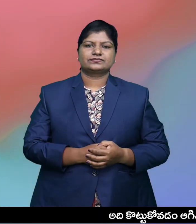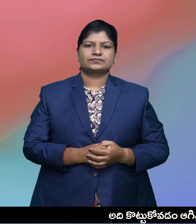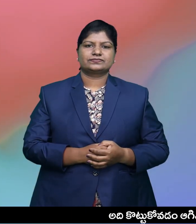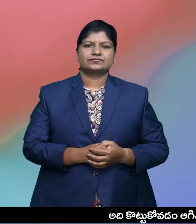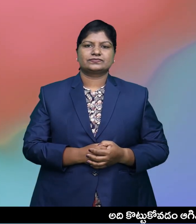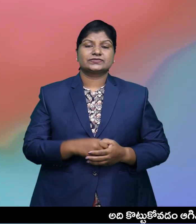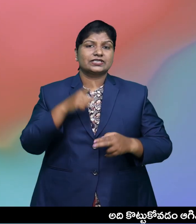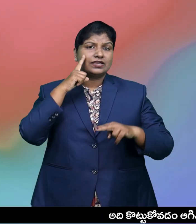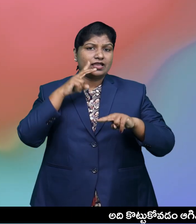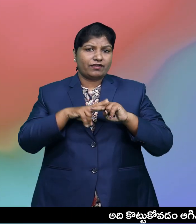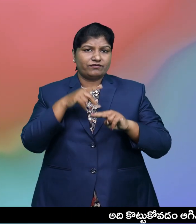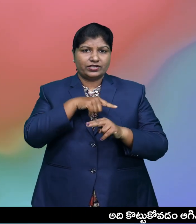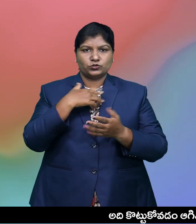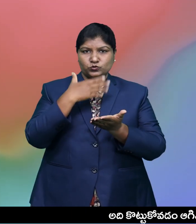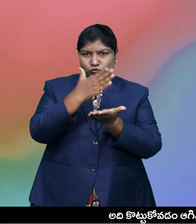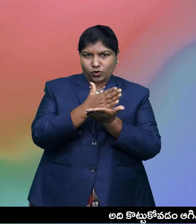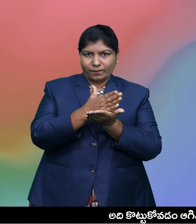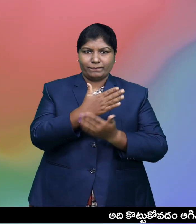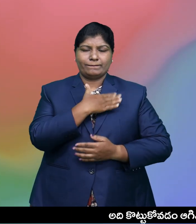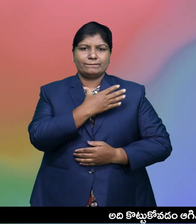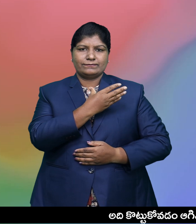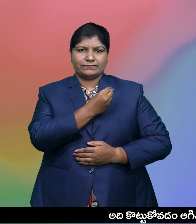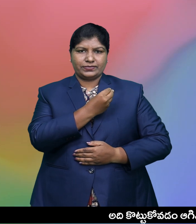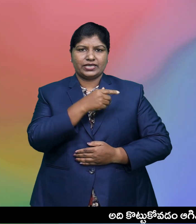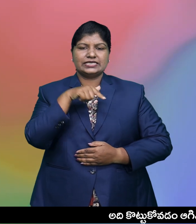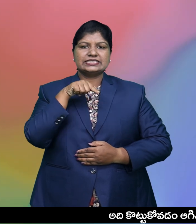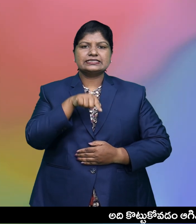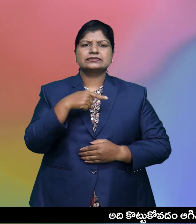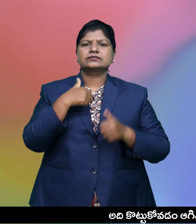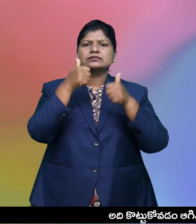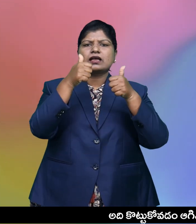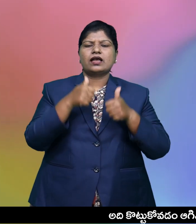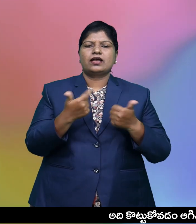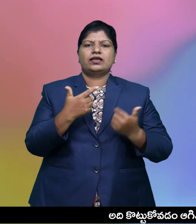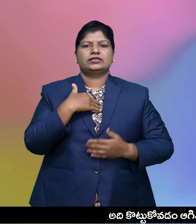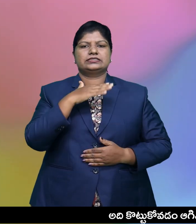అది కొట్టుకోవడం ఆగిపోతే అది ఒక వ్యక్తి మరణానికి దారితీస్తుంది.